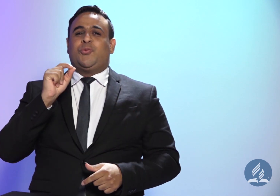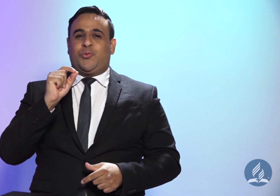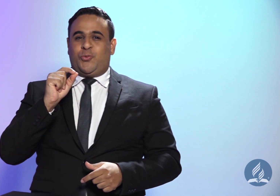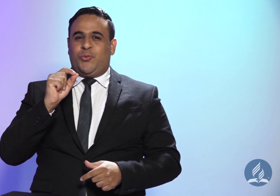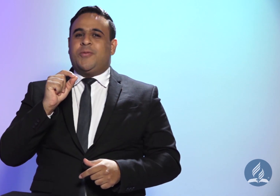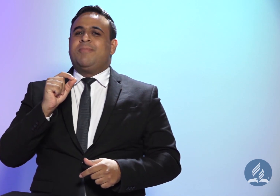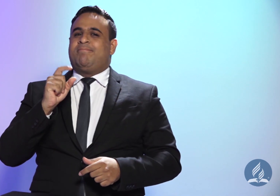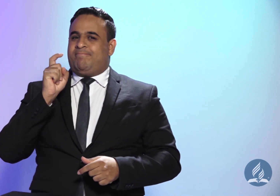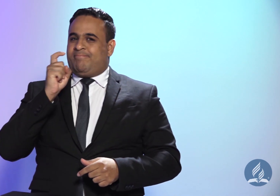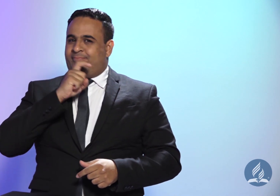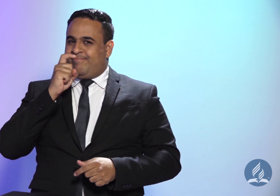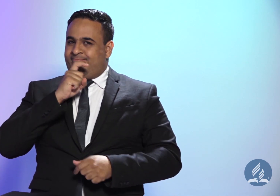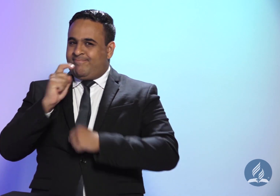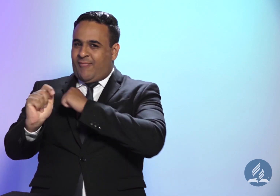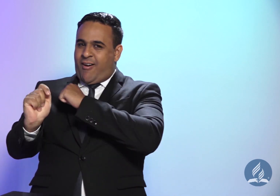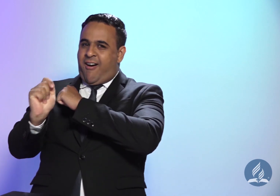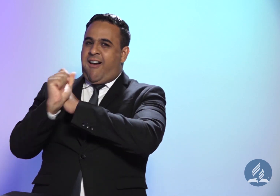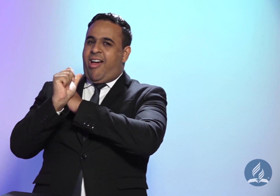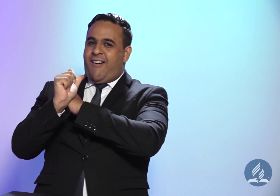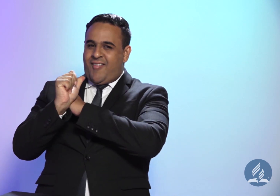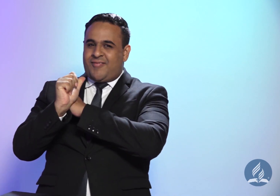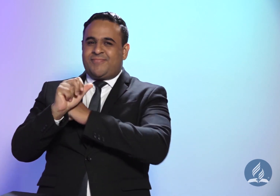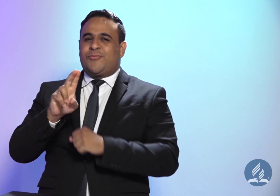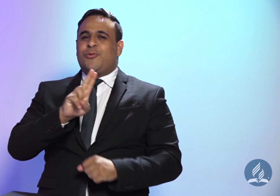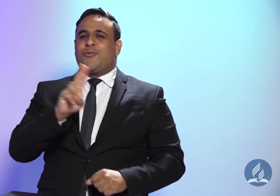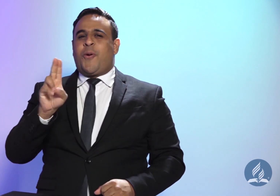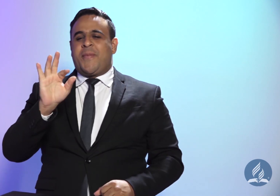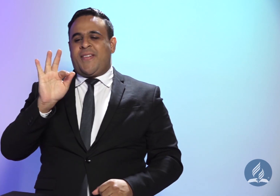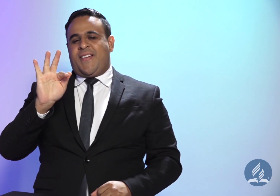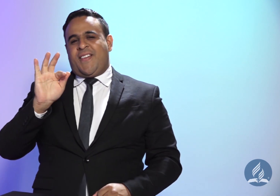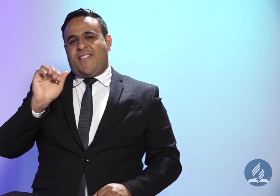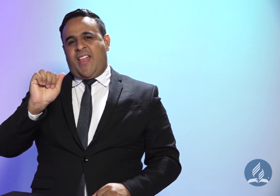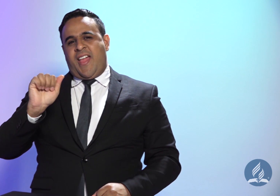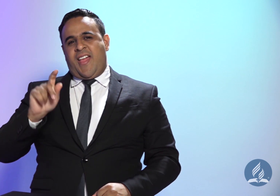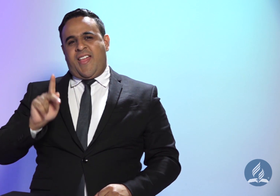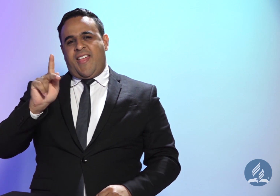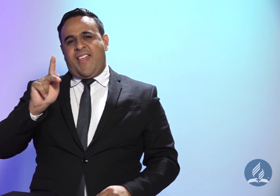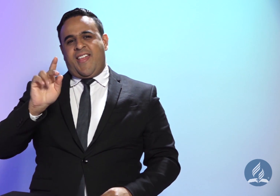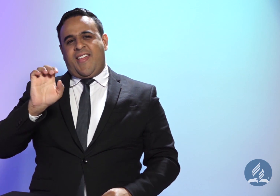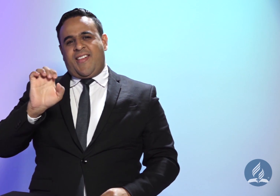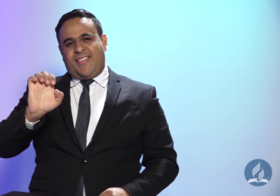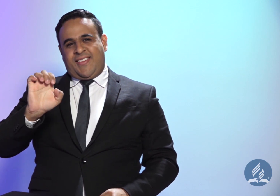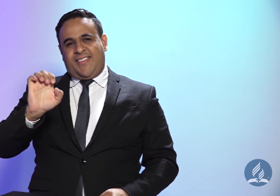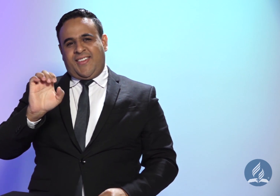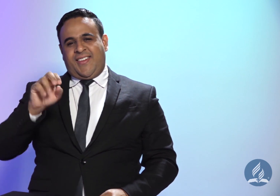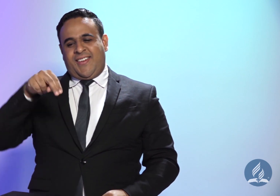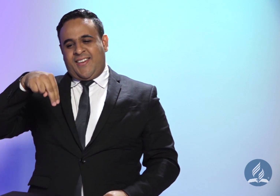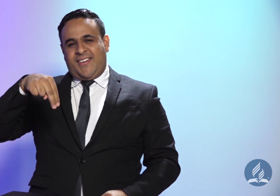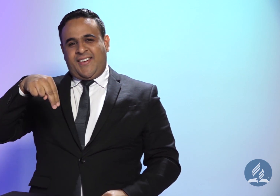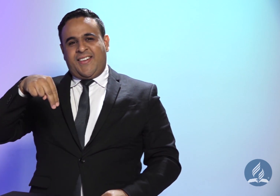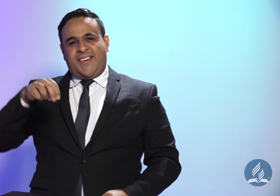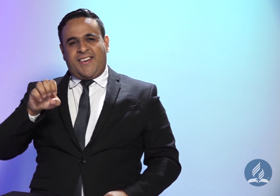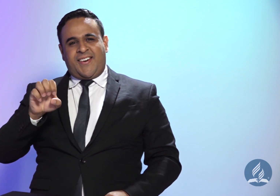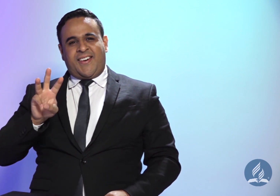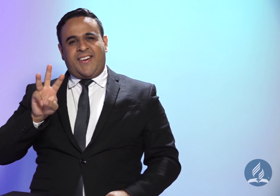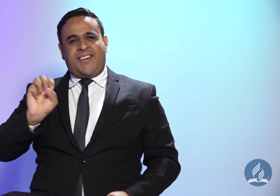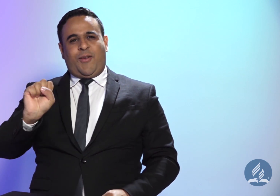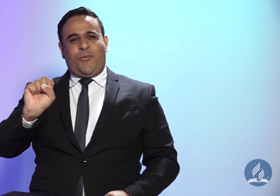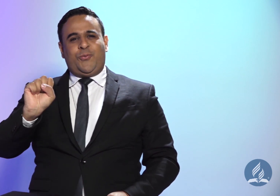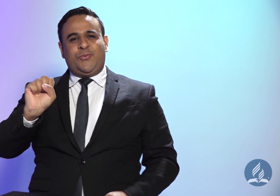precisa saber se o que está ali naquela informação, se o que está ali naquela